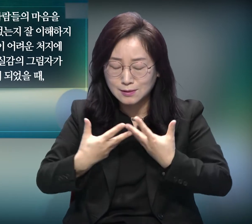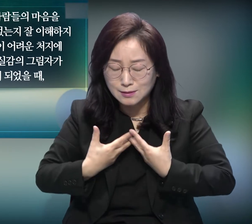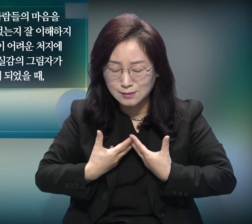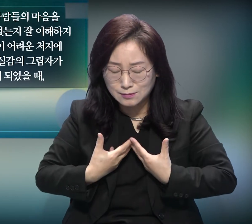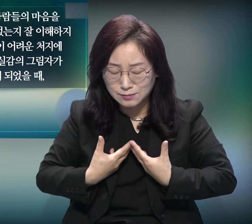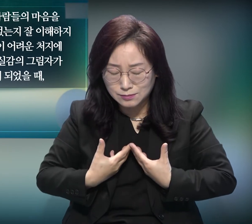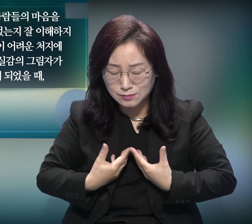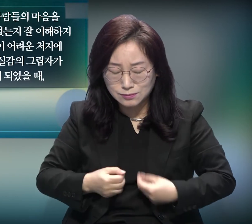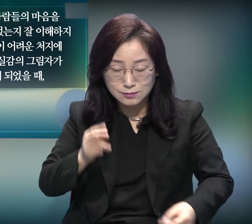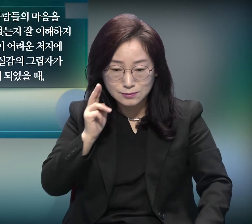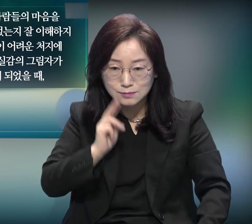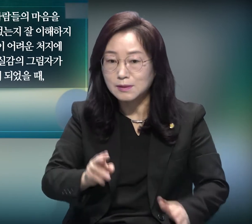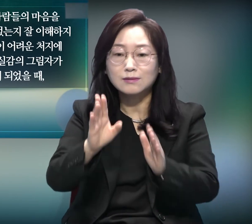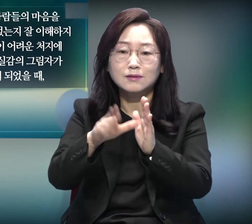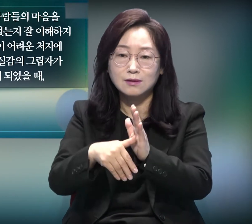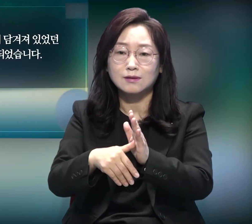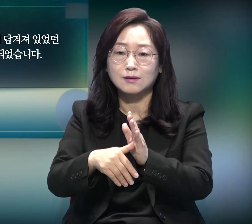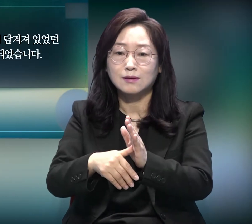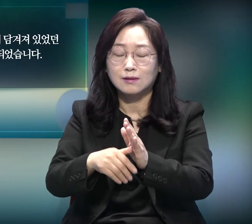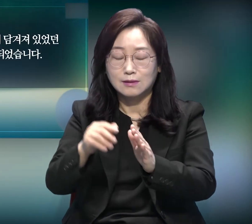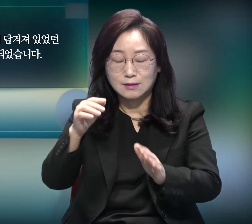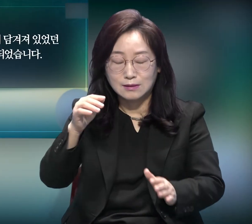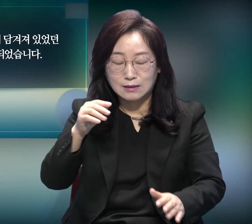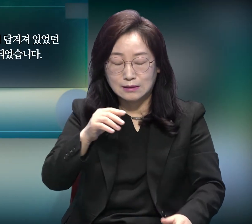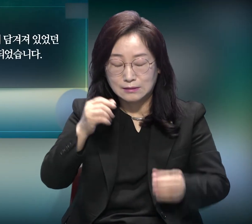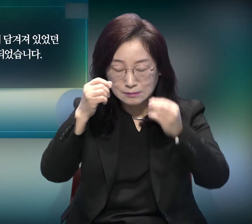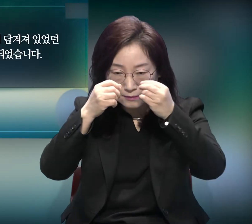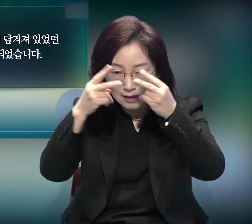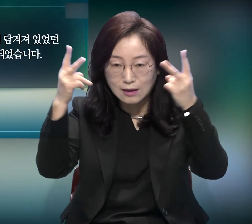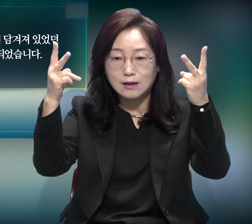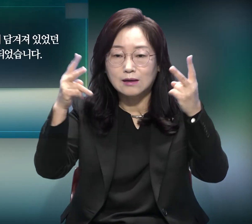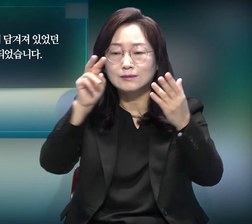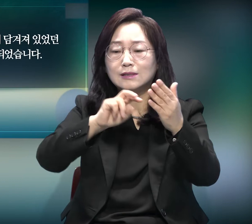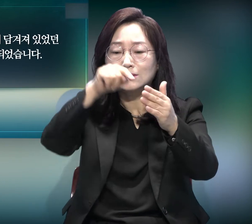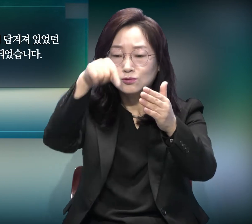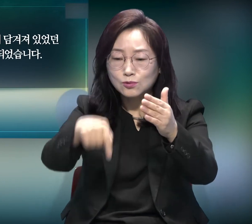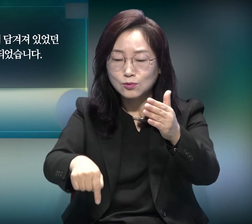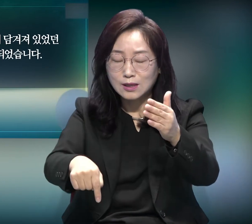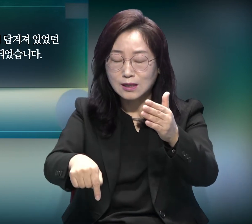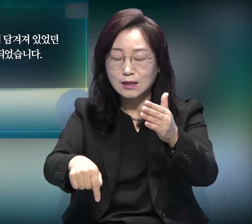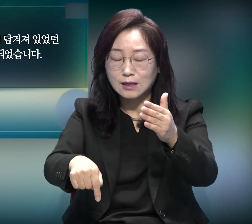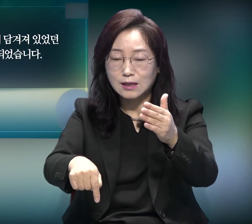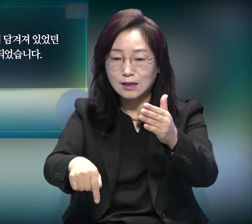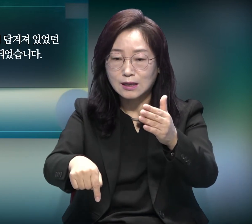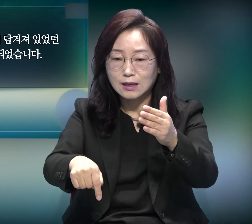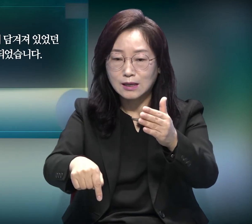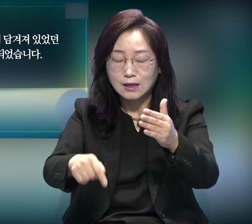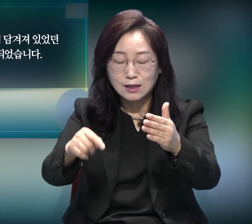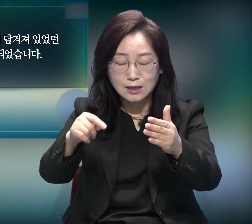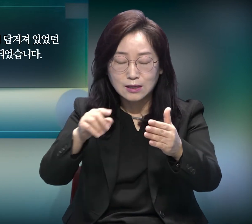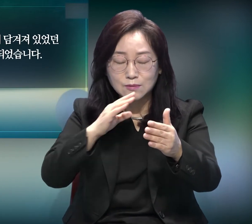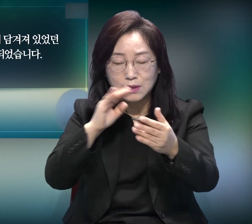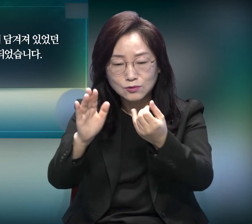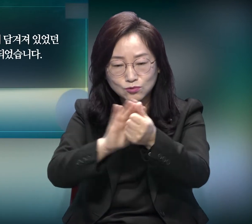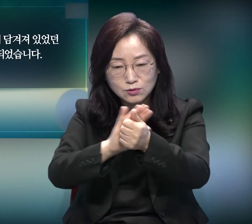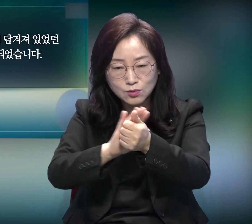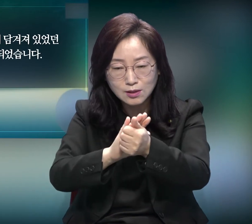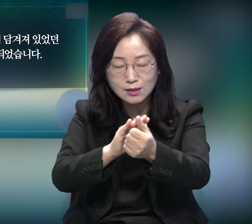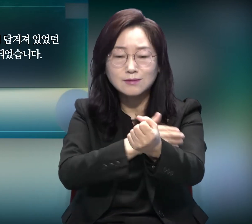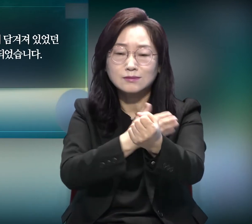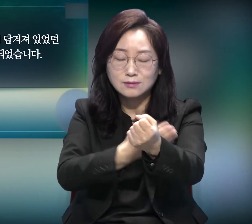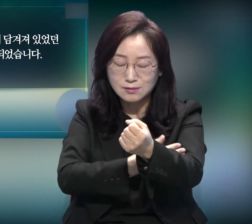깊게 들이오게 되었을 때에 나는 비로소 이 찬송가 속에 담겨 있었던 위로의 능력을 깨닫게